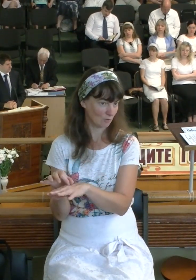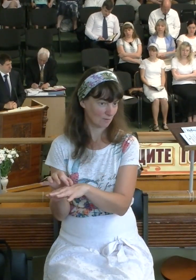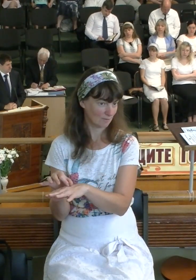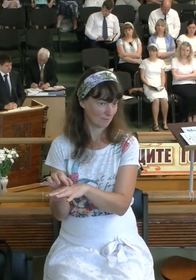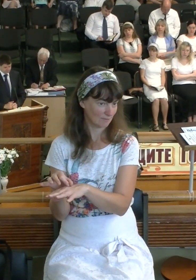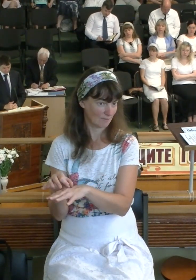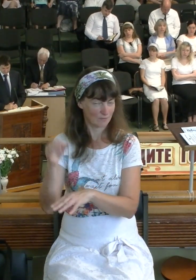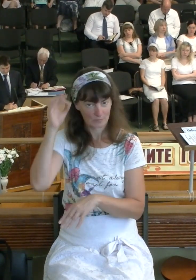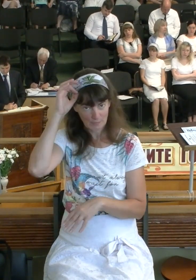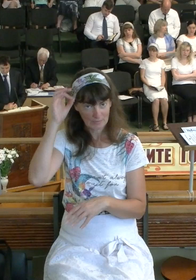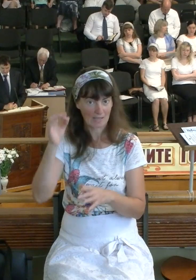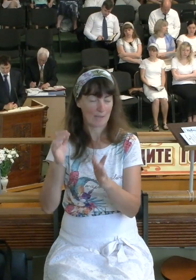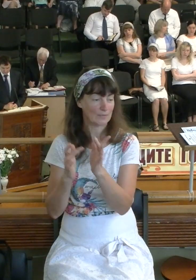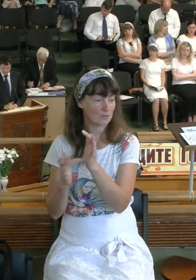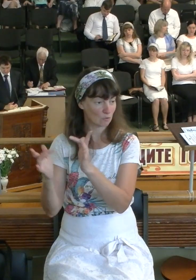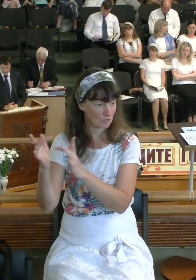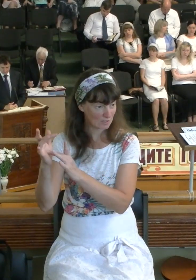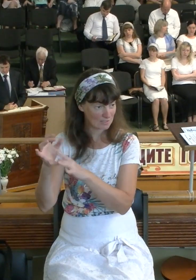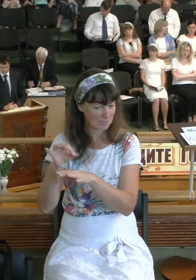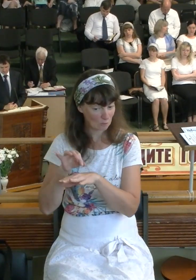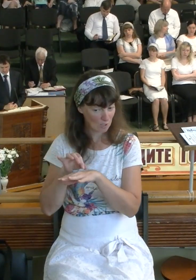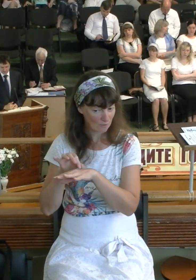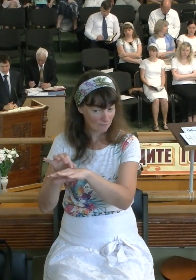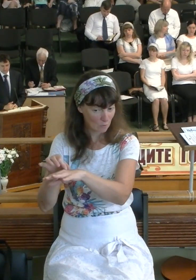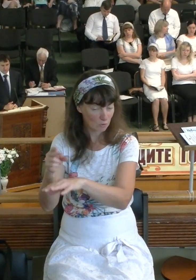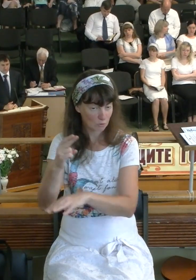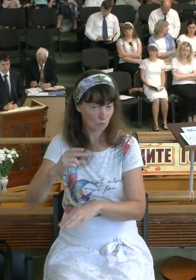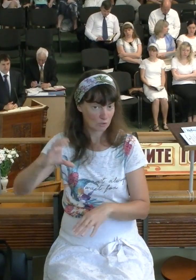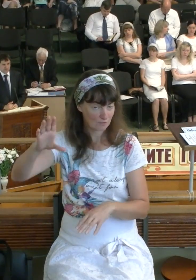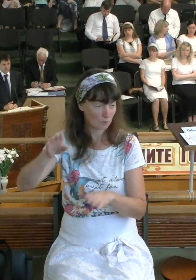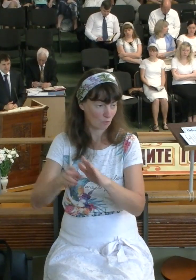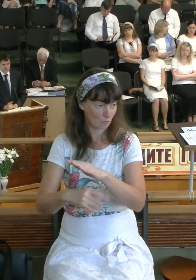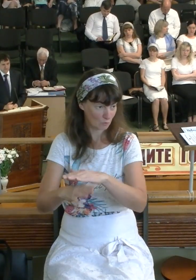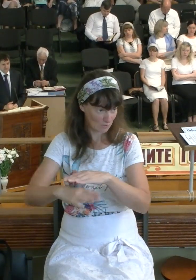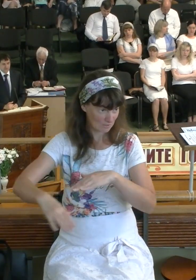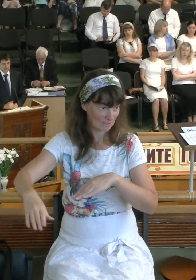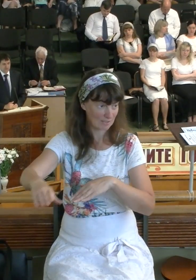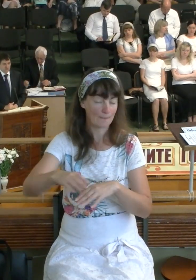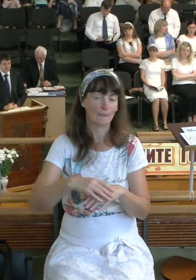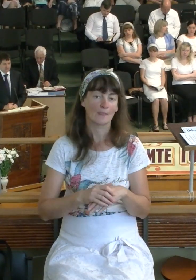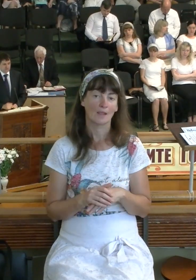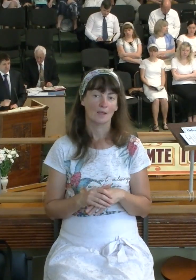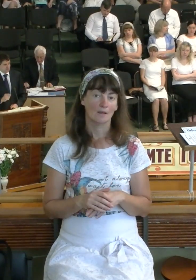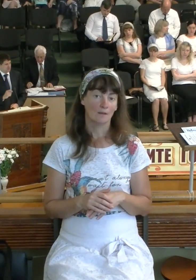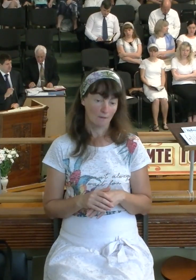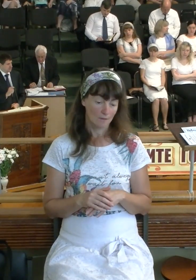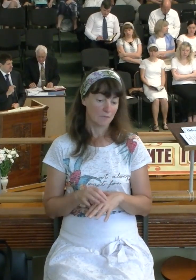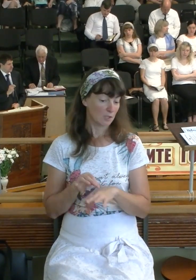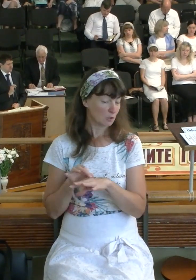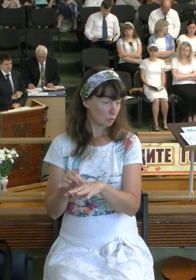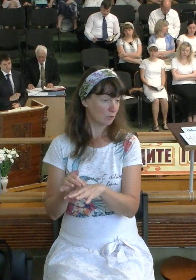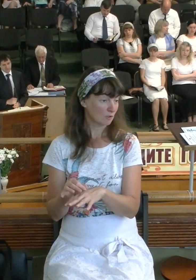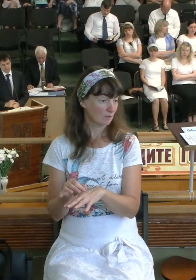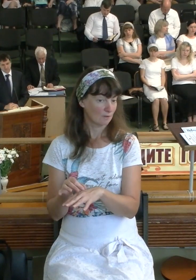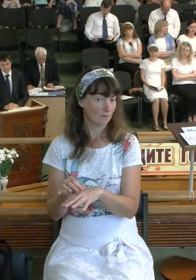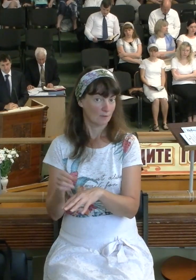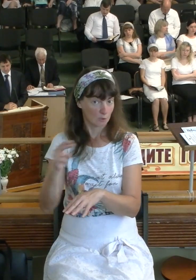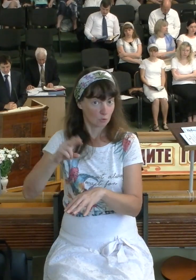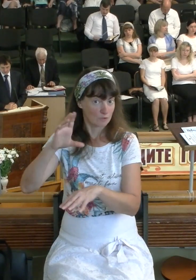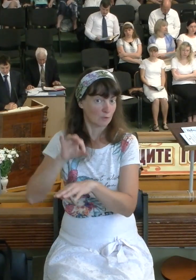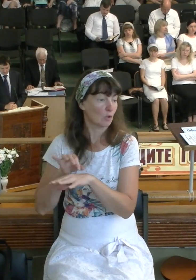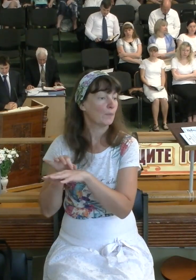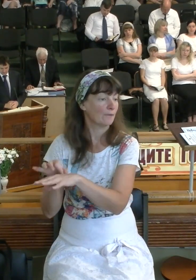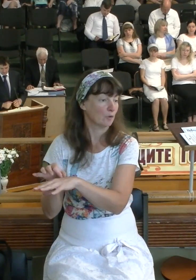тот момент, он повел его, знаете, это было после крещения, он повел его не в какие-то хорошие места, а Дух Святой провел